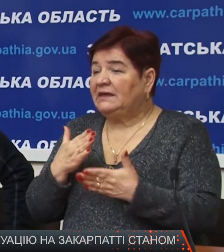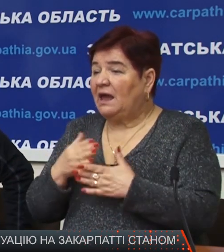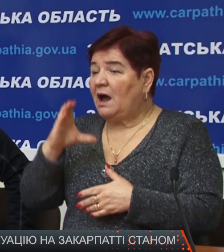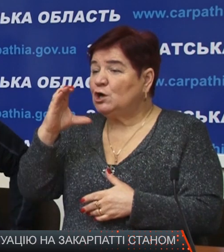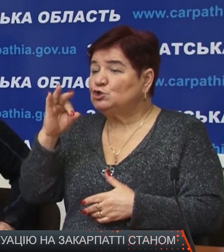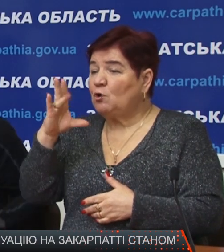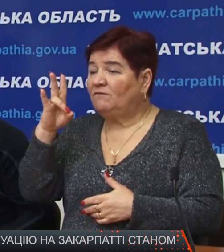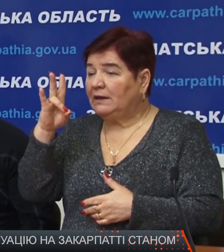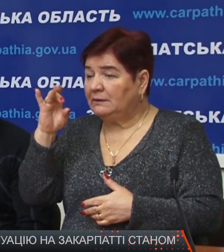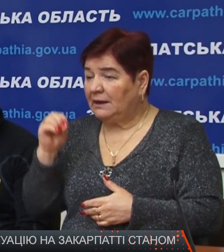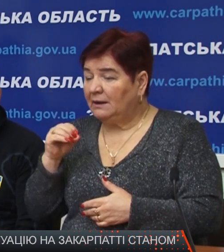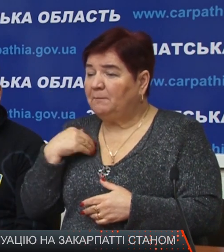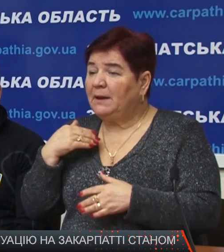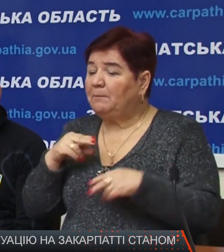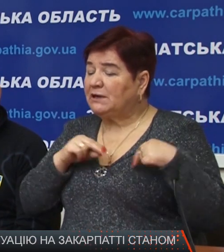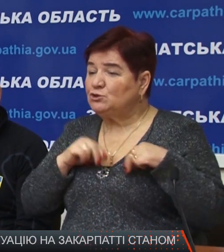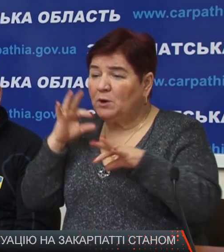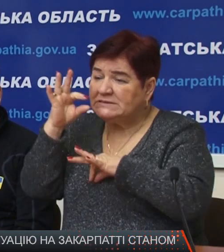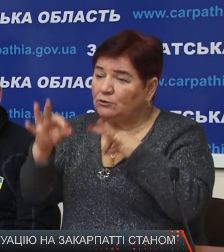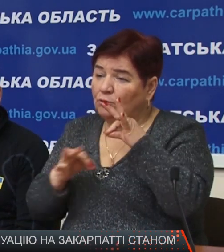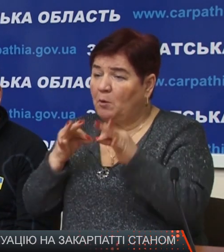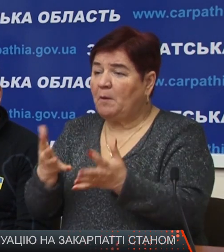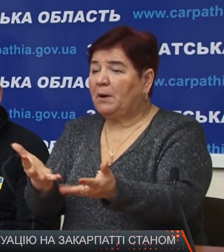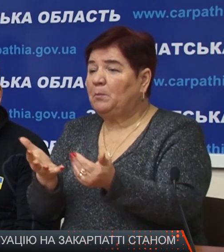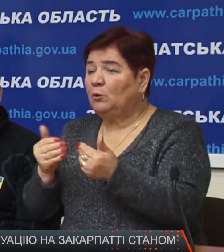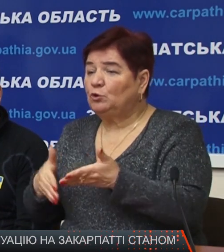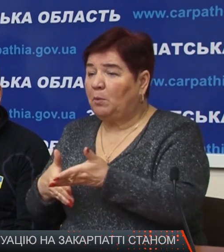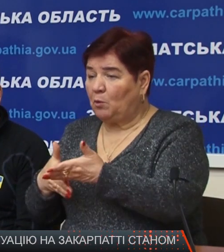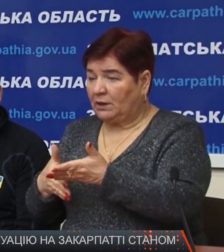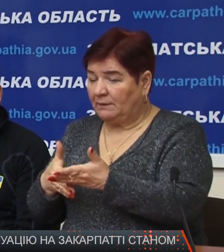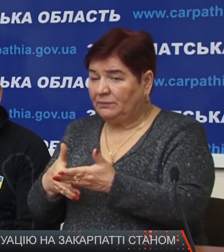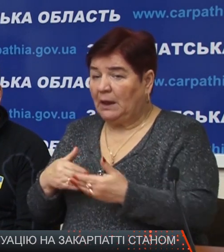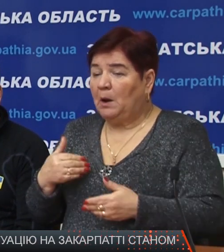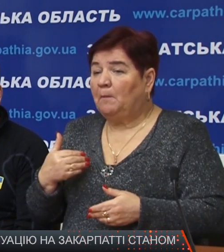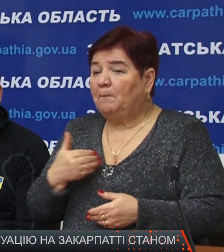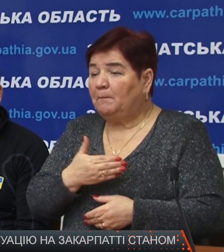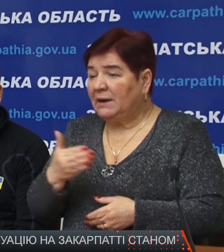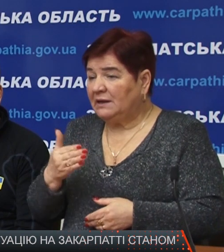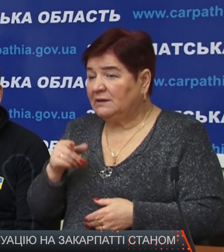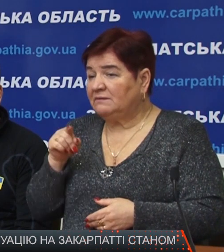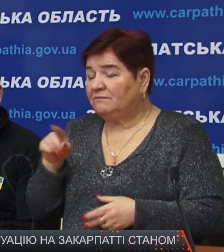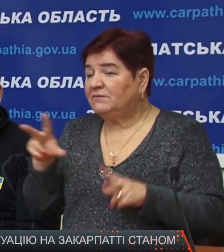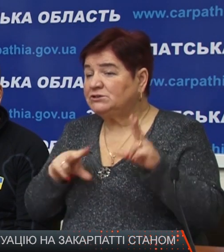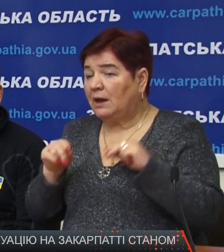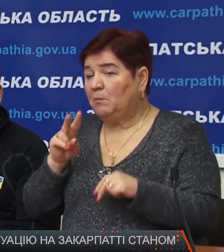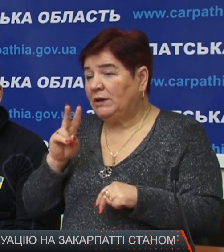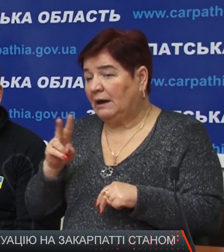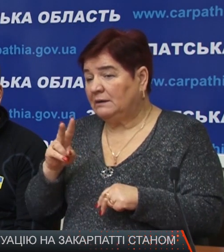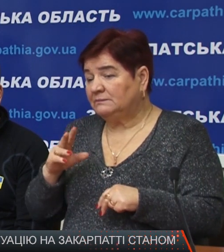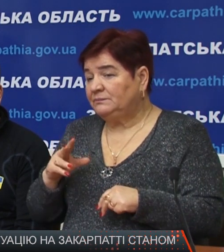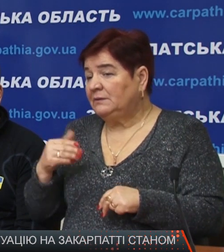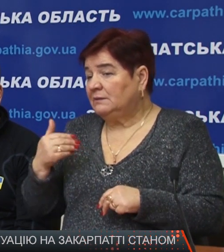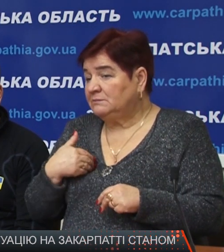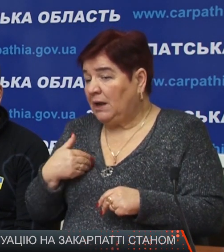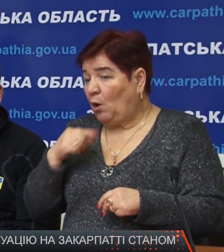гніздо. Там ми влаштували цілодобовий пункт прийому гуманітарної допомоги. Ми гуманітарно це ми вважаємо як за наш країна, але